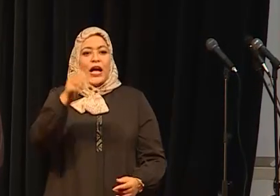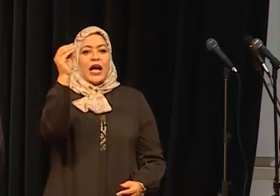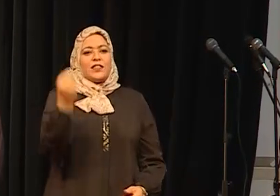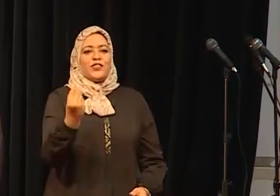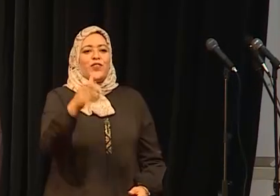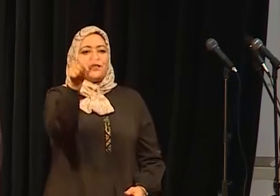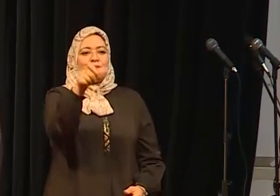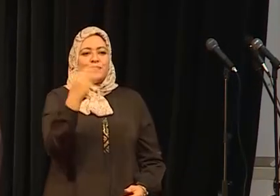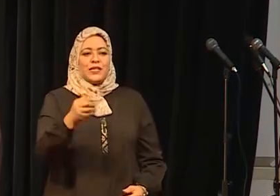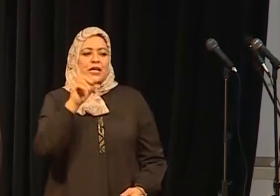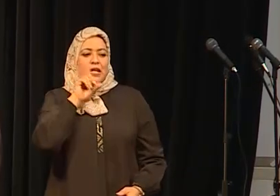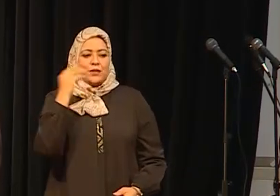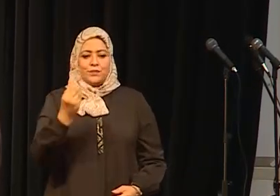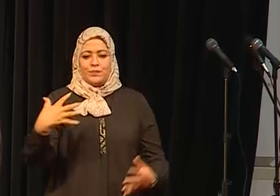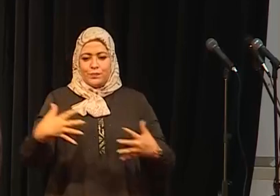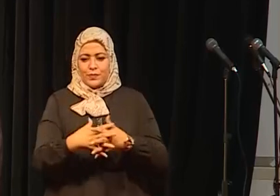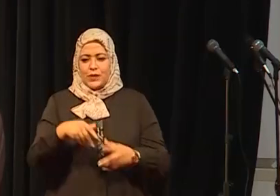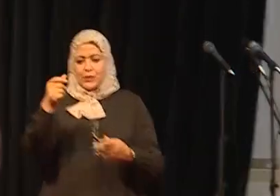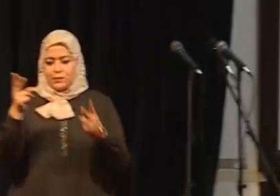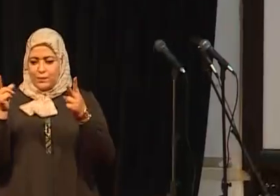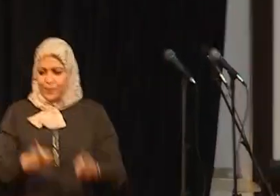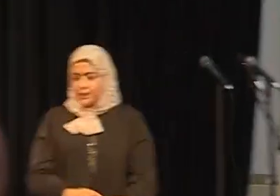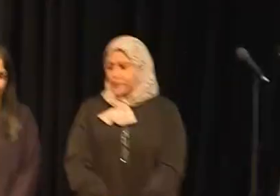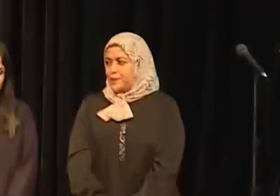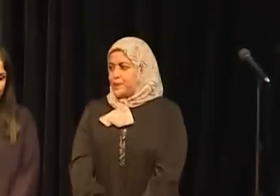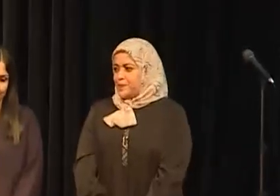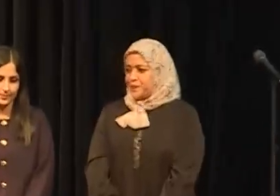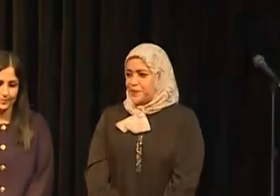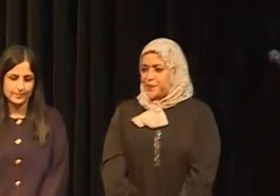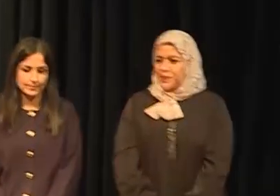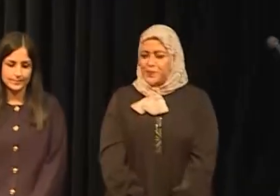الأطفال وحضرات السيدات والسادة الأفاضل،